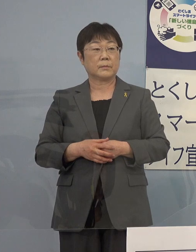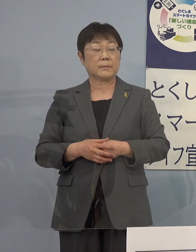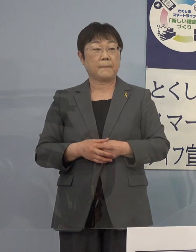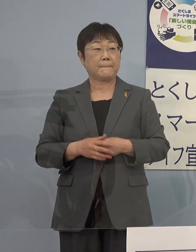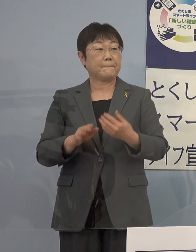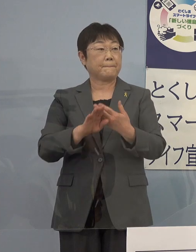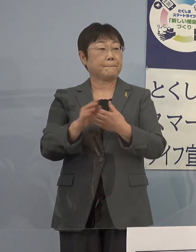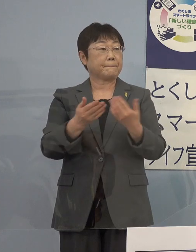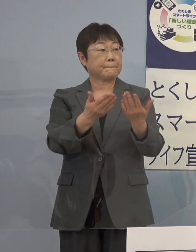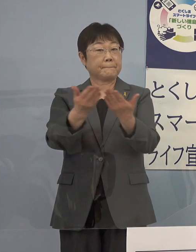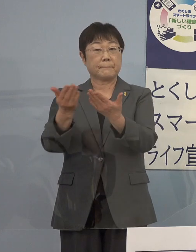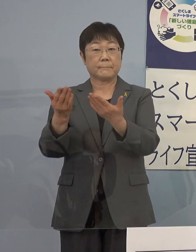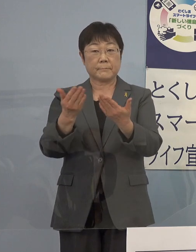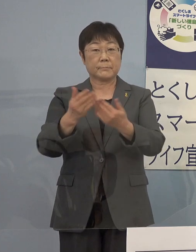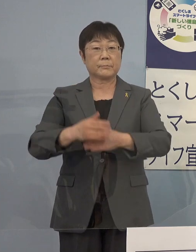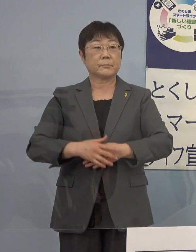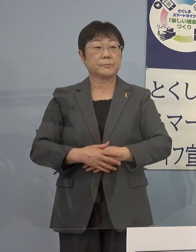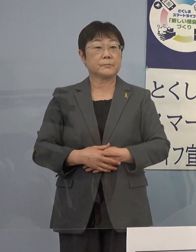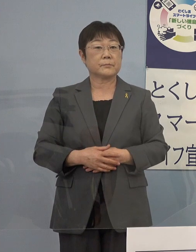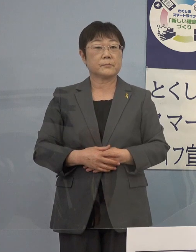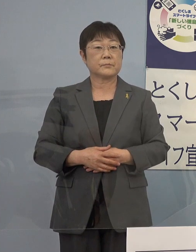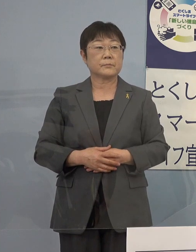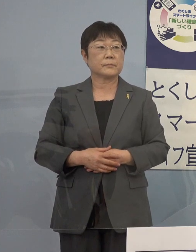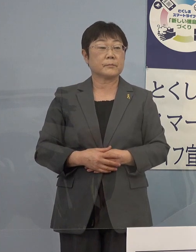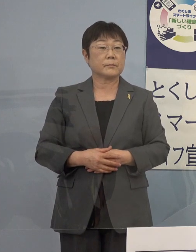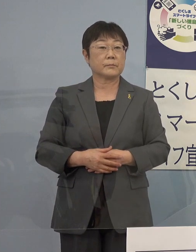他いかがでしょうか。